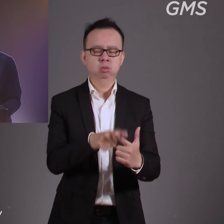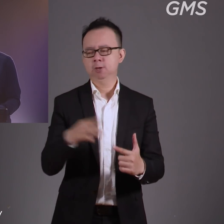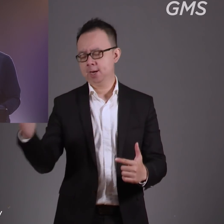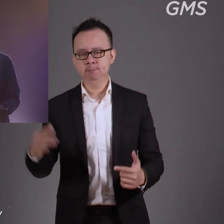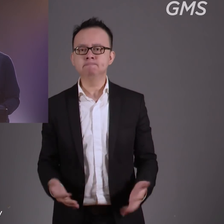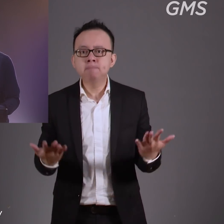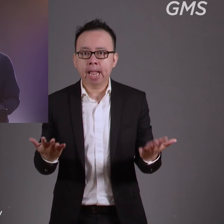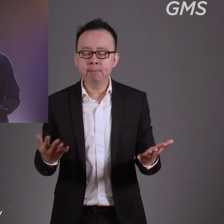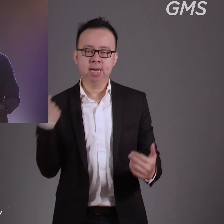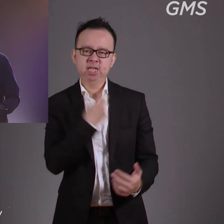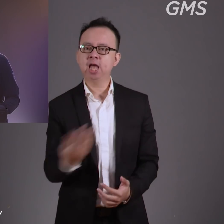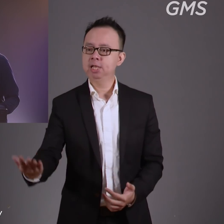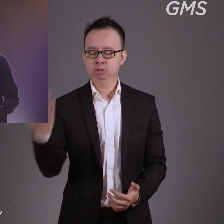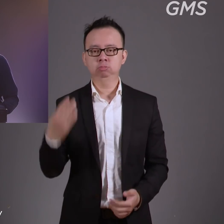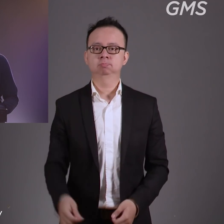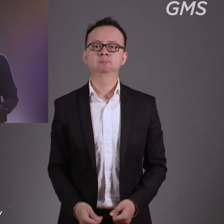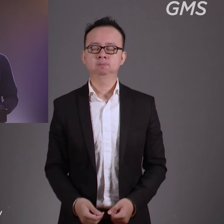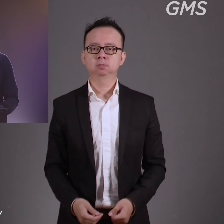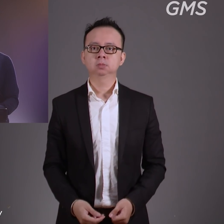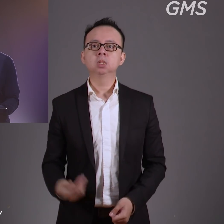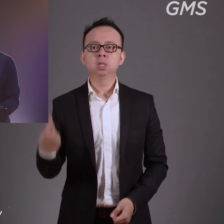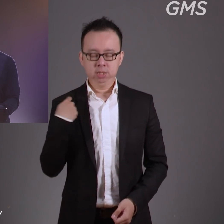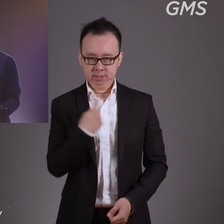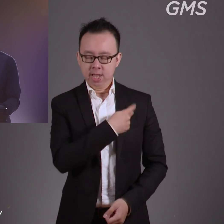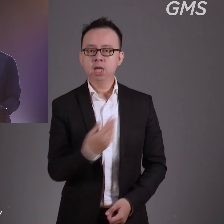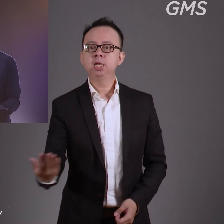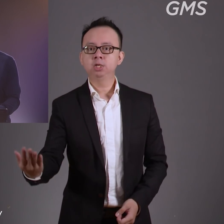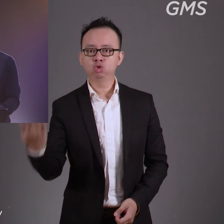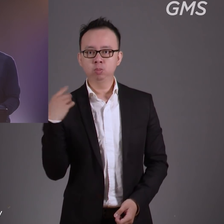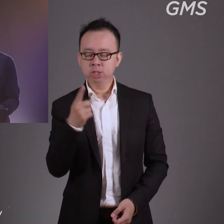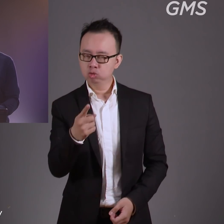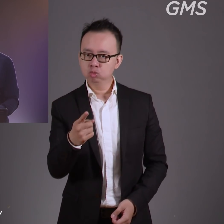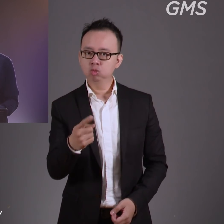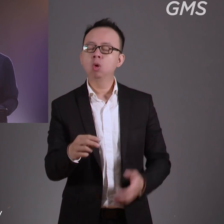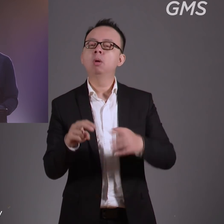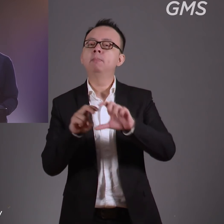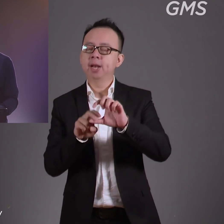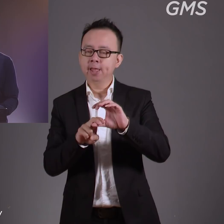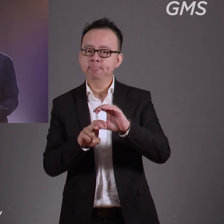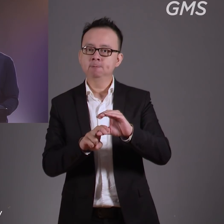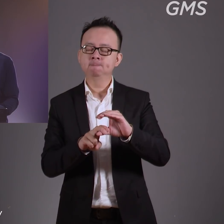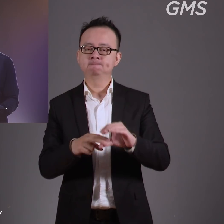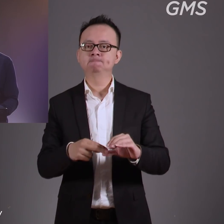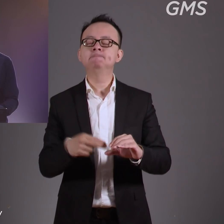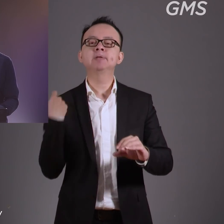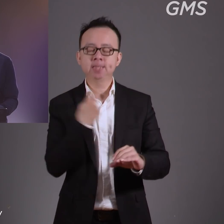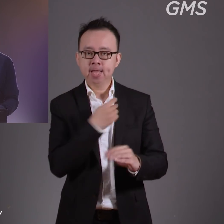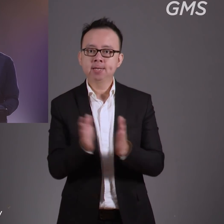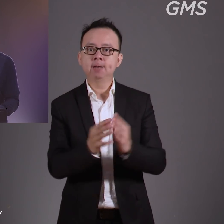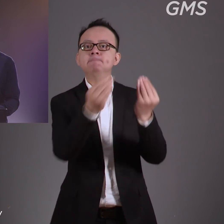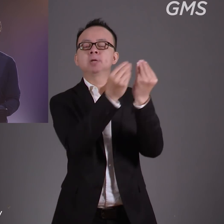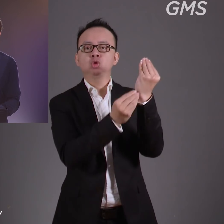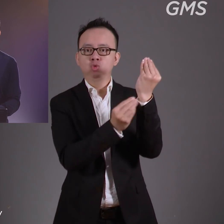Cara kita hidup hari ini akan mempengaruhi keturunan kita. Cara kita hidup today pasti juga